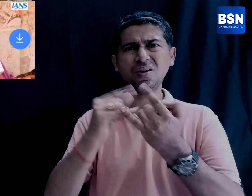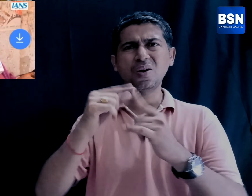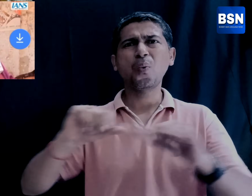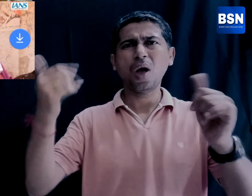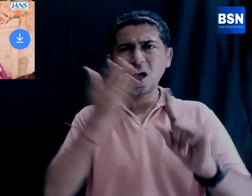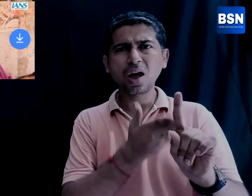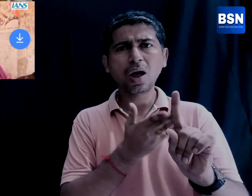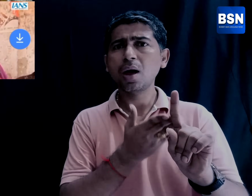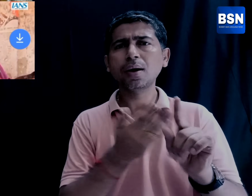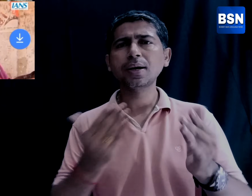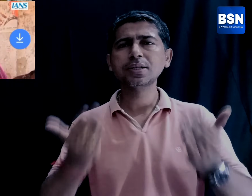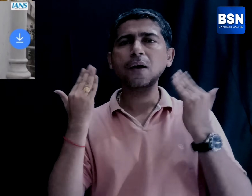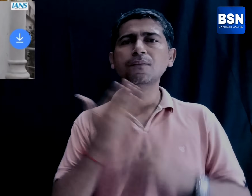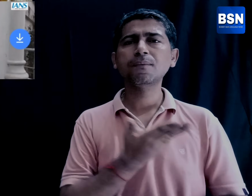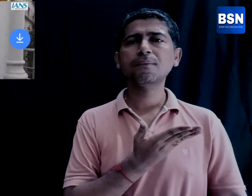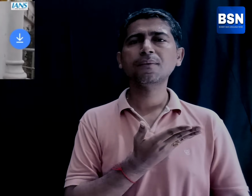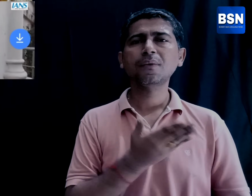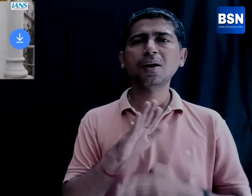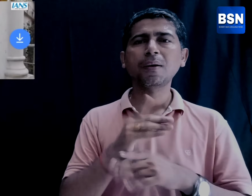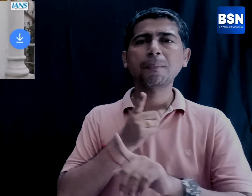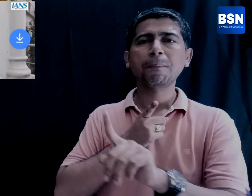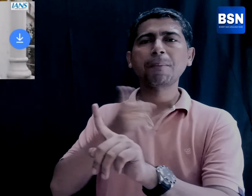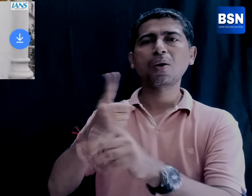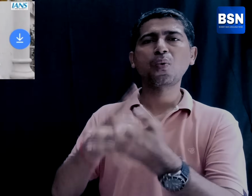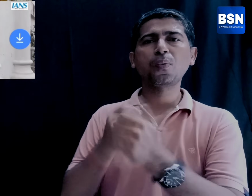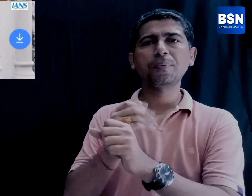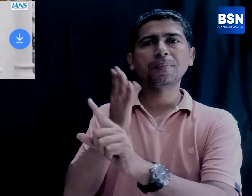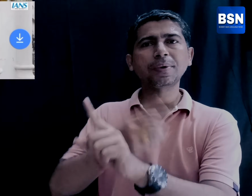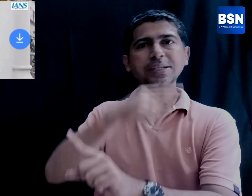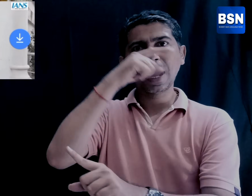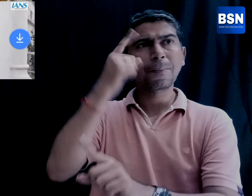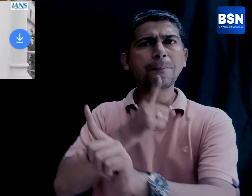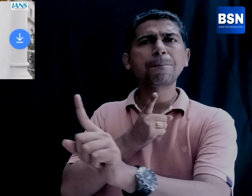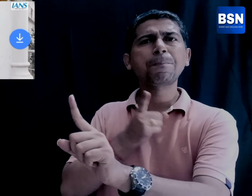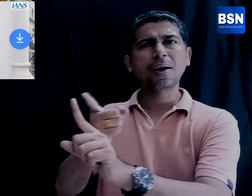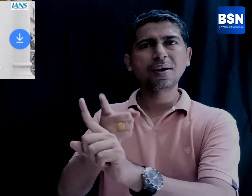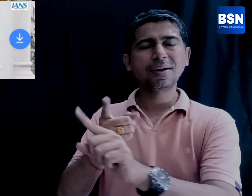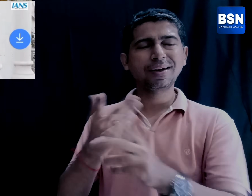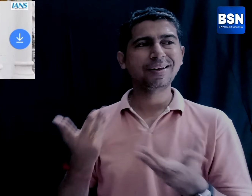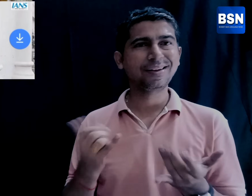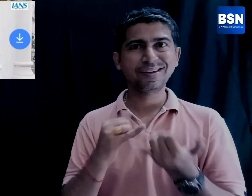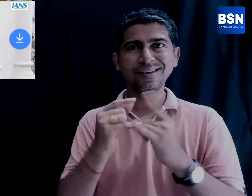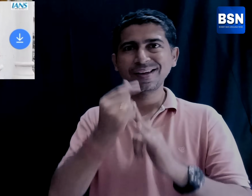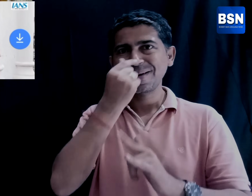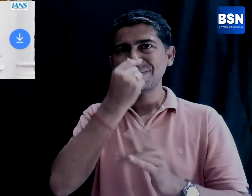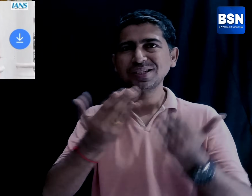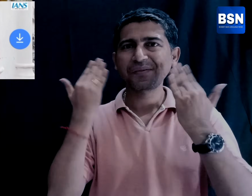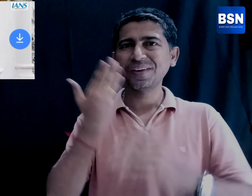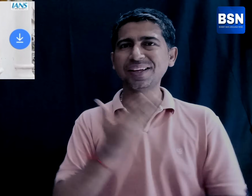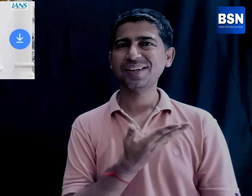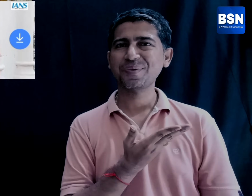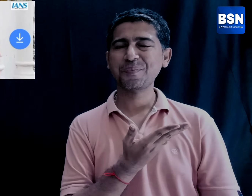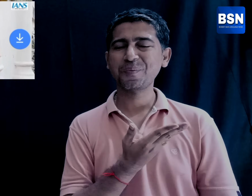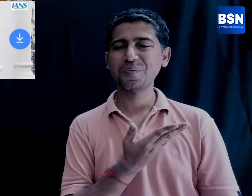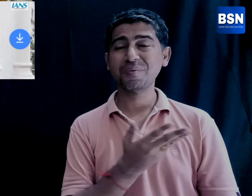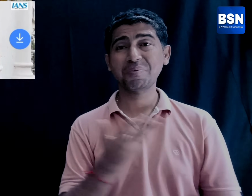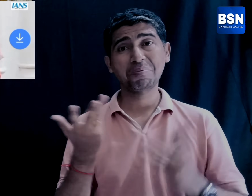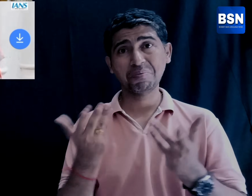पे 8,000 साढ़े 8,000 जो भी है, राहुल गांधी जी ने जो बताया है तो उसी के लिए फार्म हम लोग लेने आए थे।